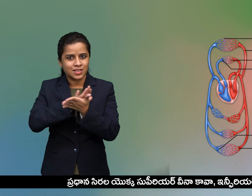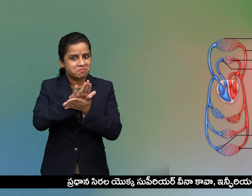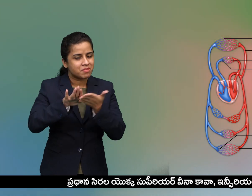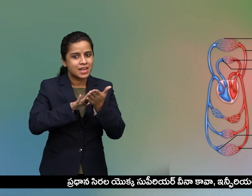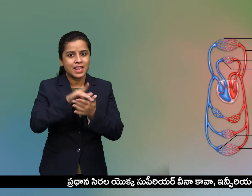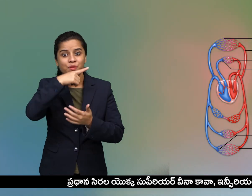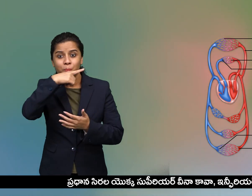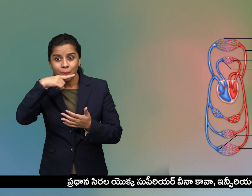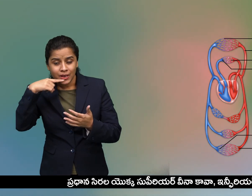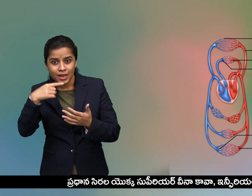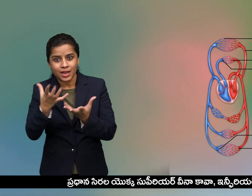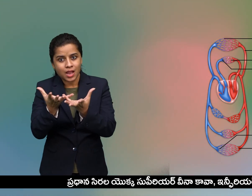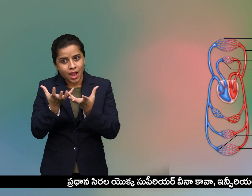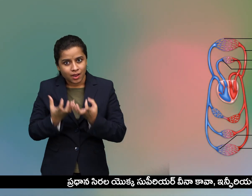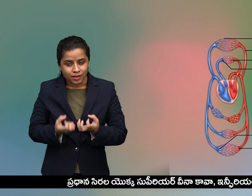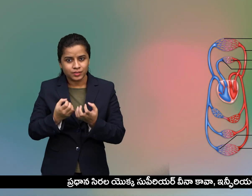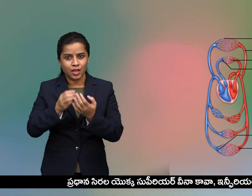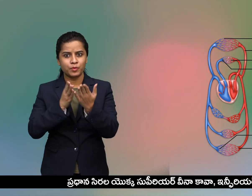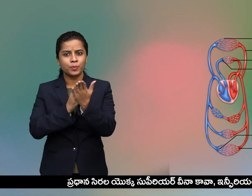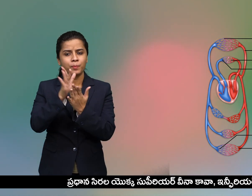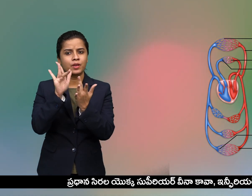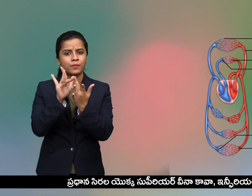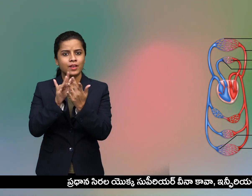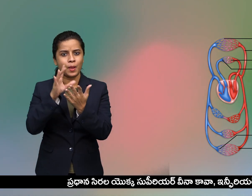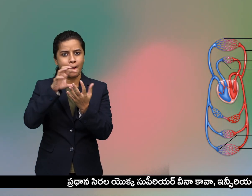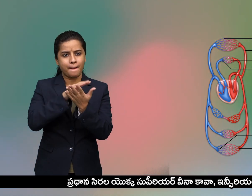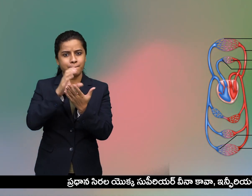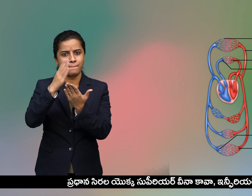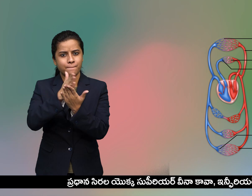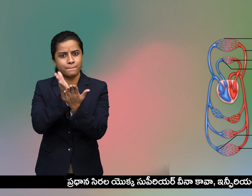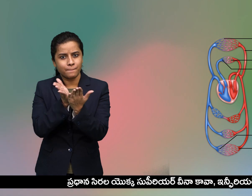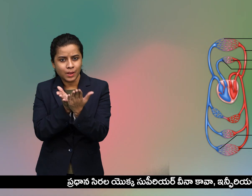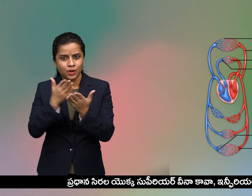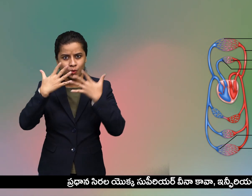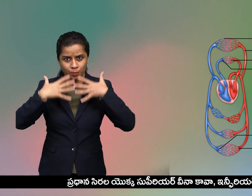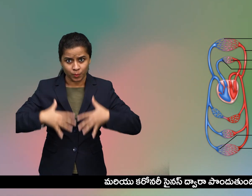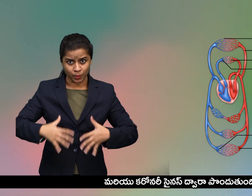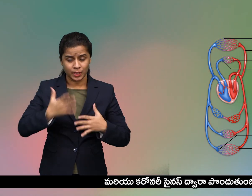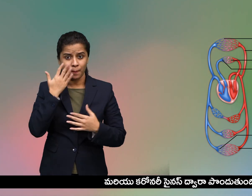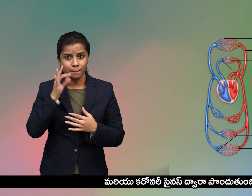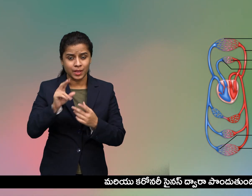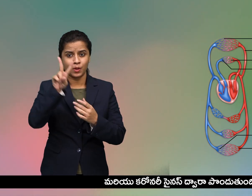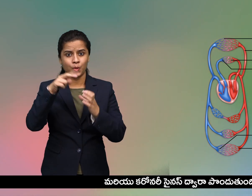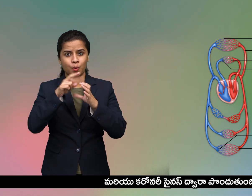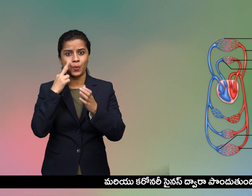యొక్క సుపీరియర్ వీనా కావా, ఇన్ఫీరియర్ వీనా కావా మరియు